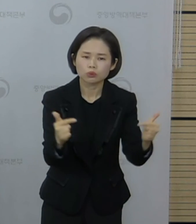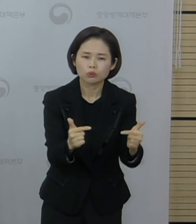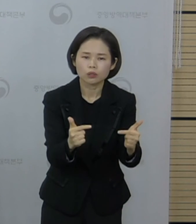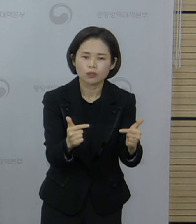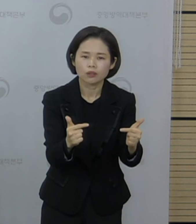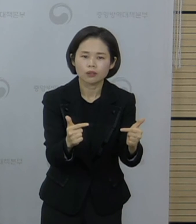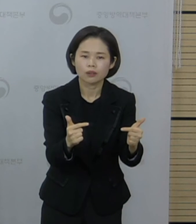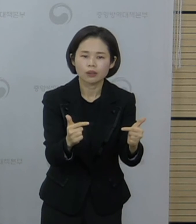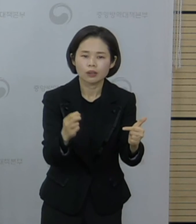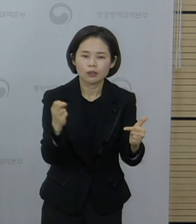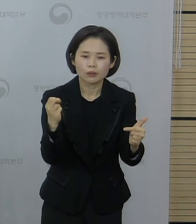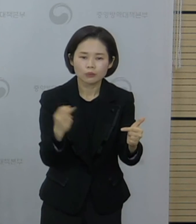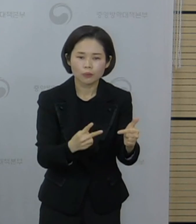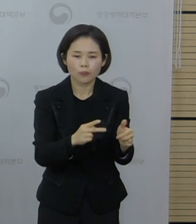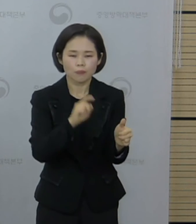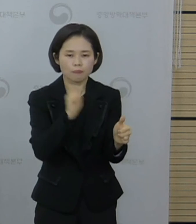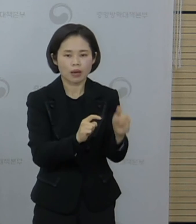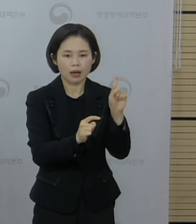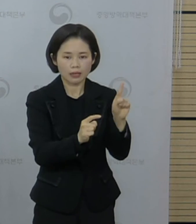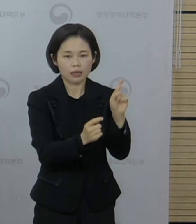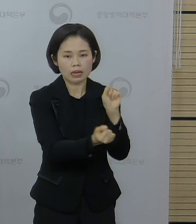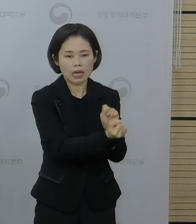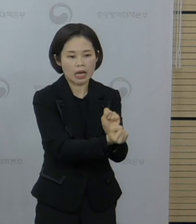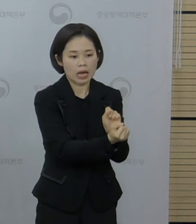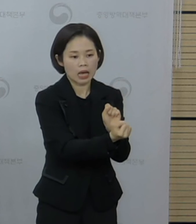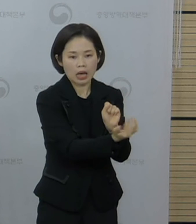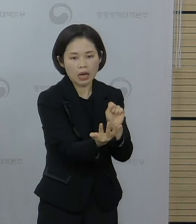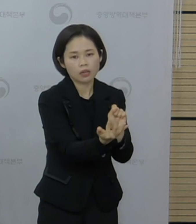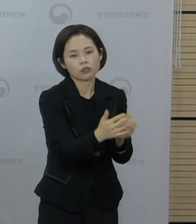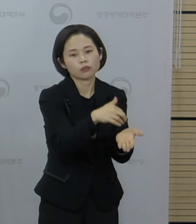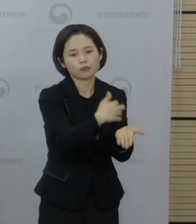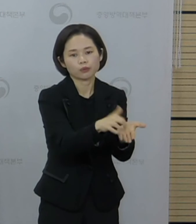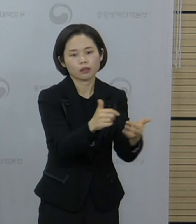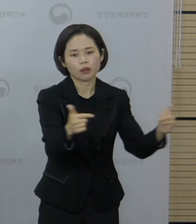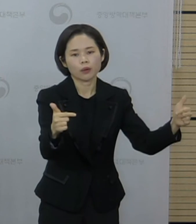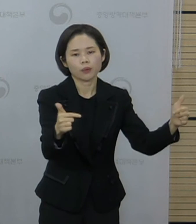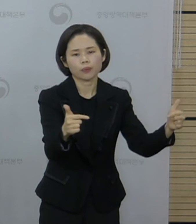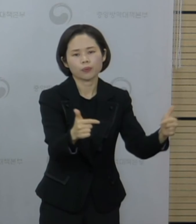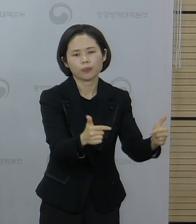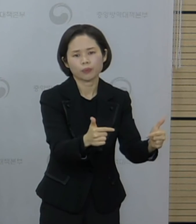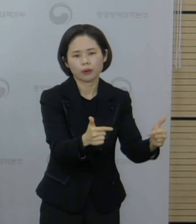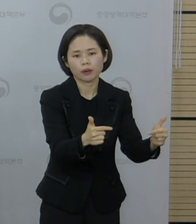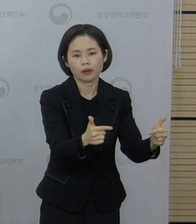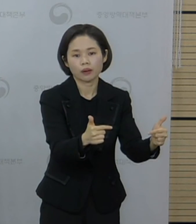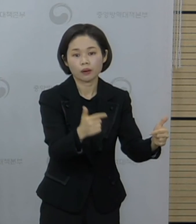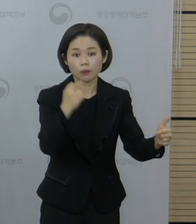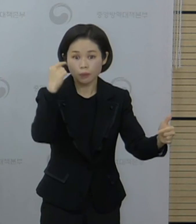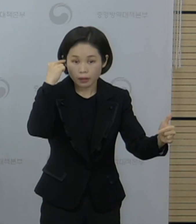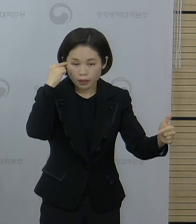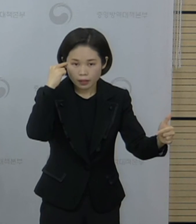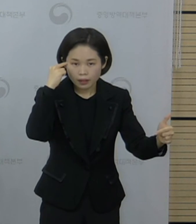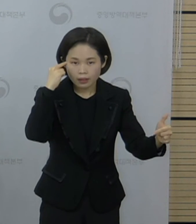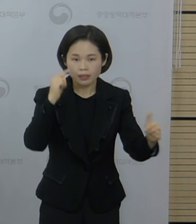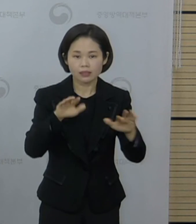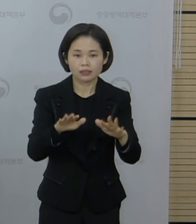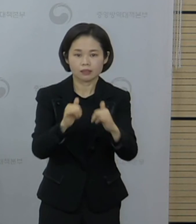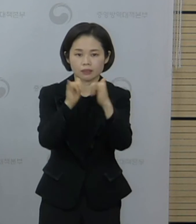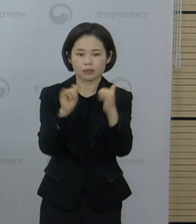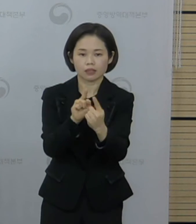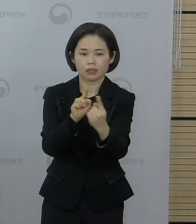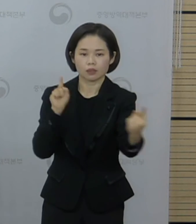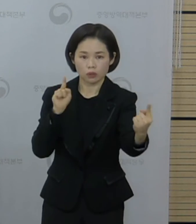재생산 질수도 감소 추세입니다 이는 거리 두기가 효과를 보이기